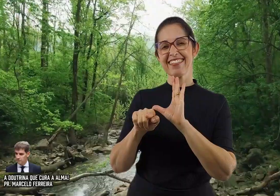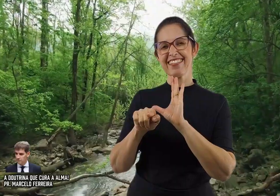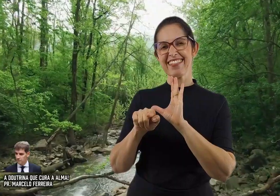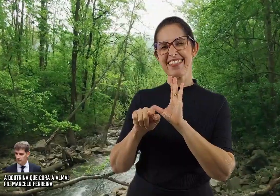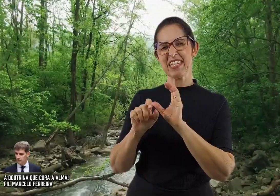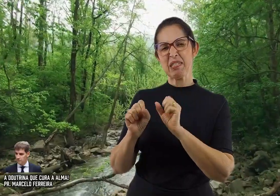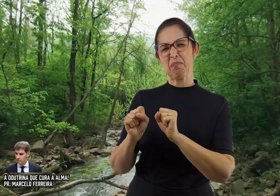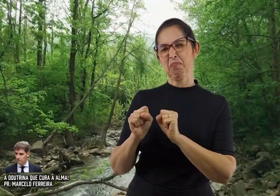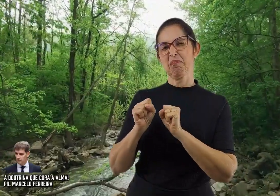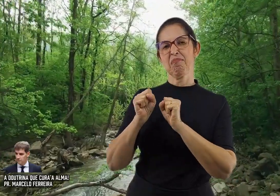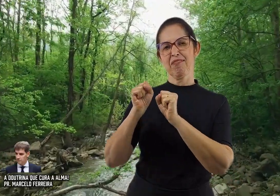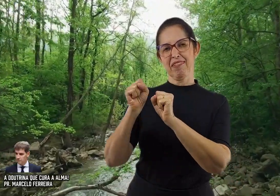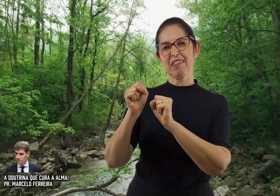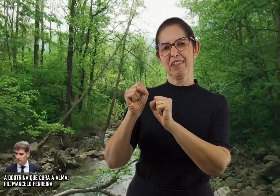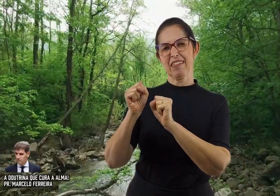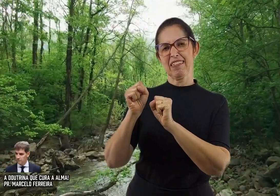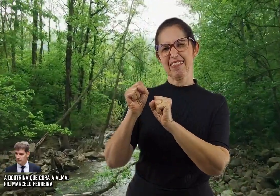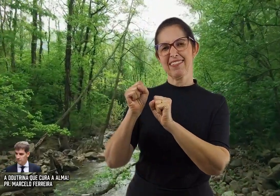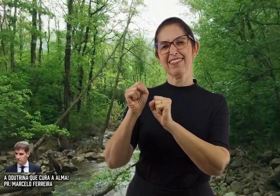ela é forte.